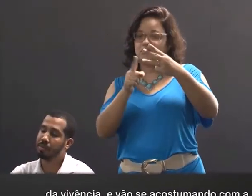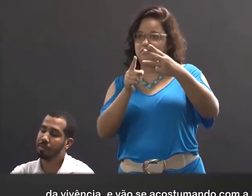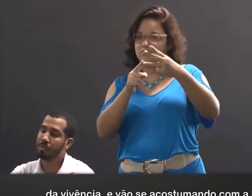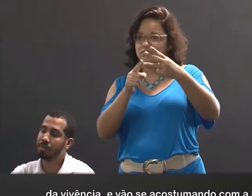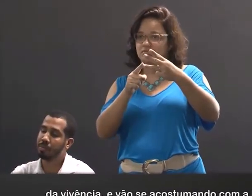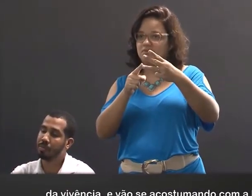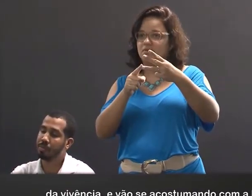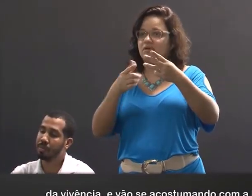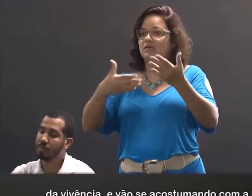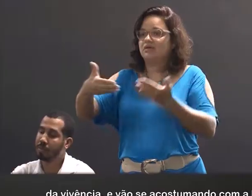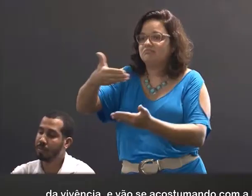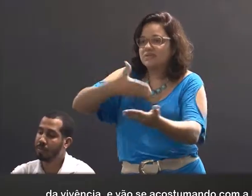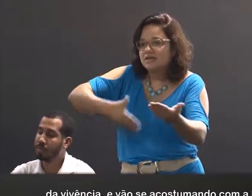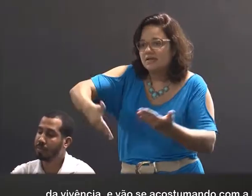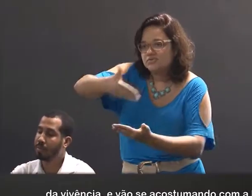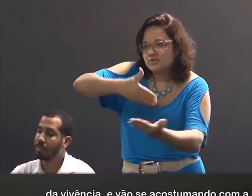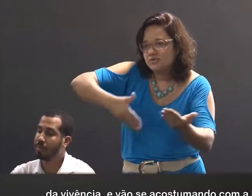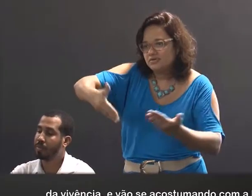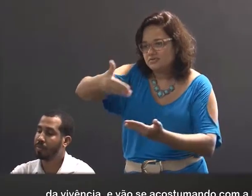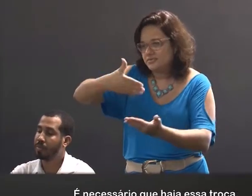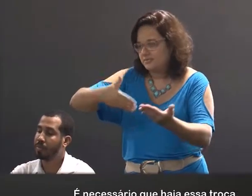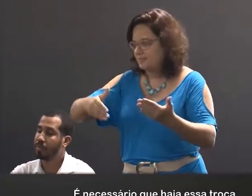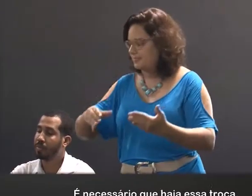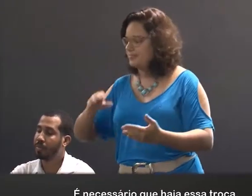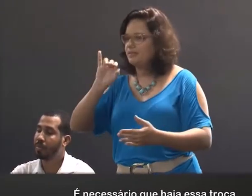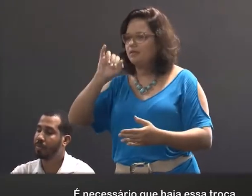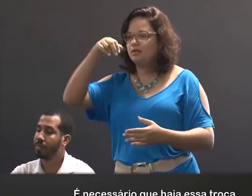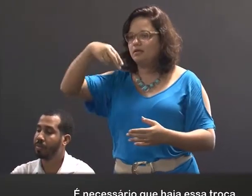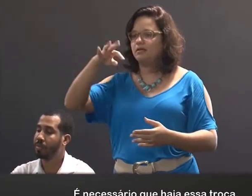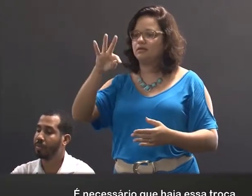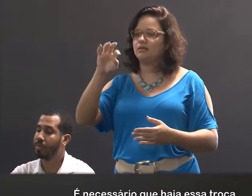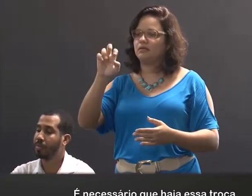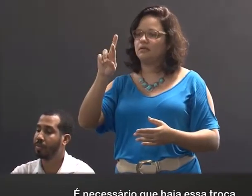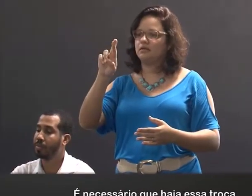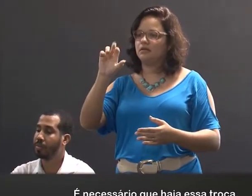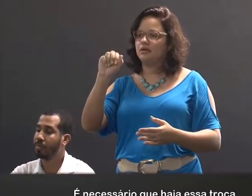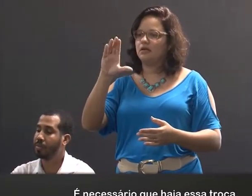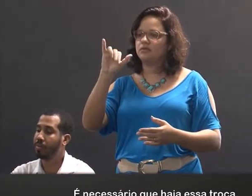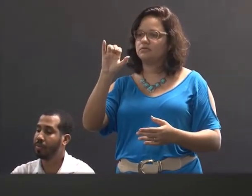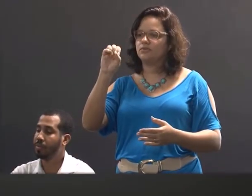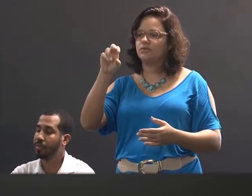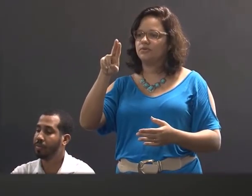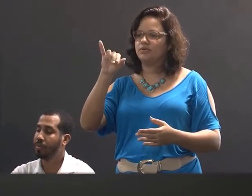vão se acostumando com a L2. É necessário que haja essa troca.